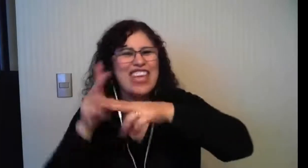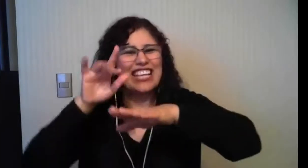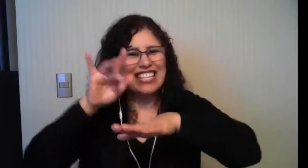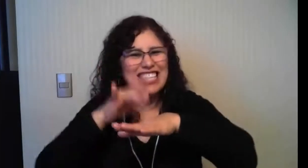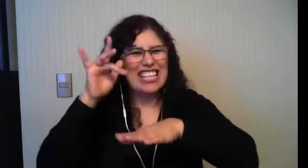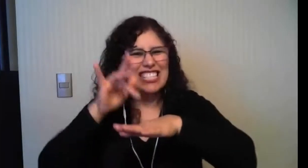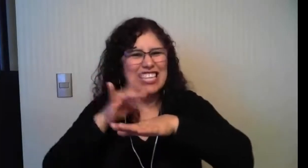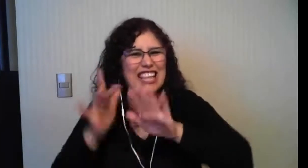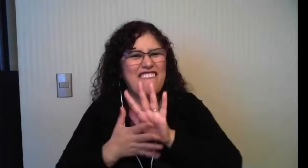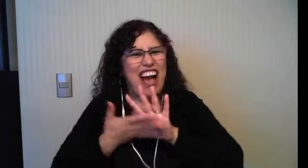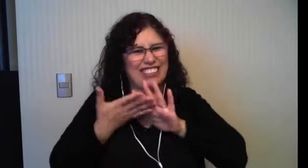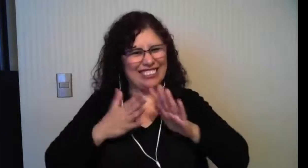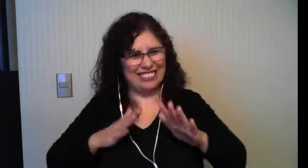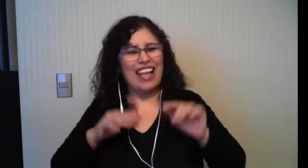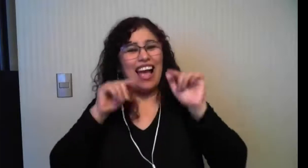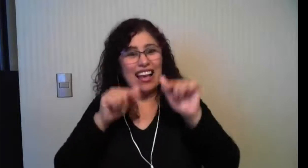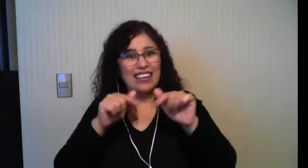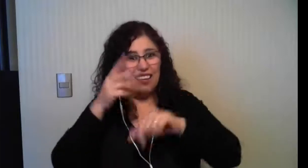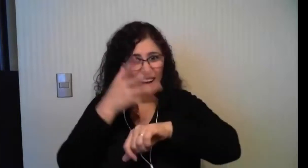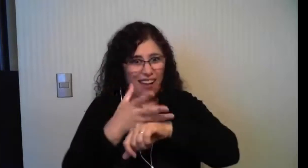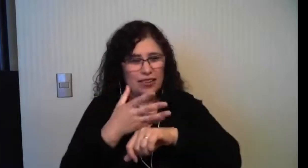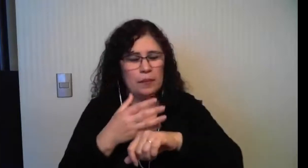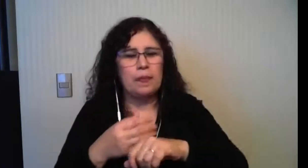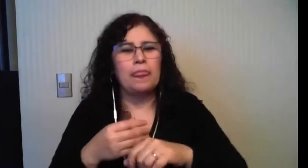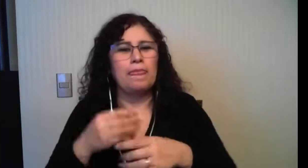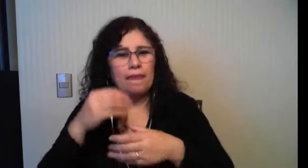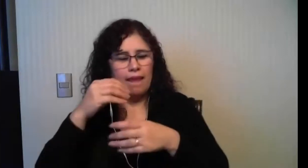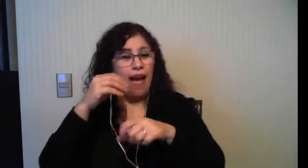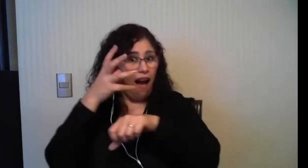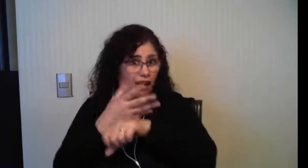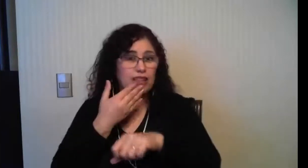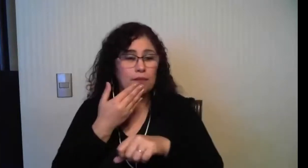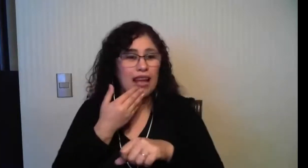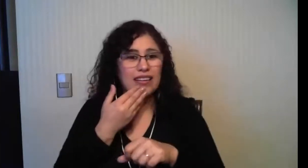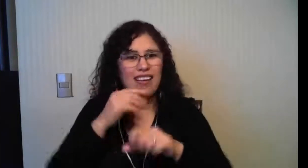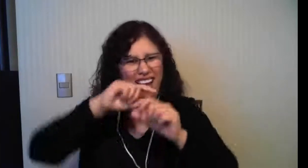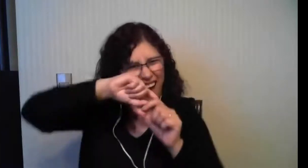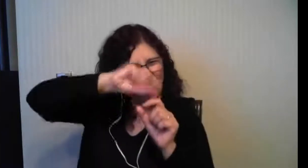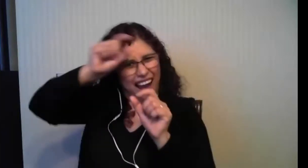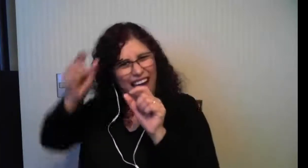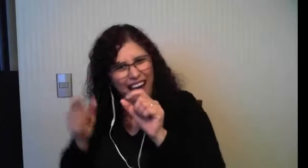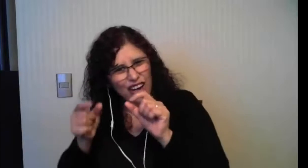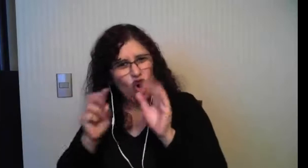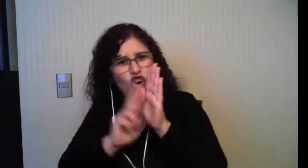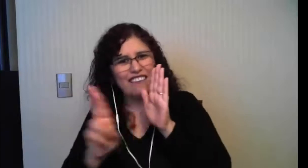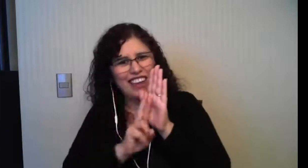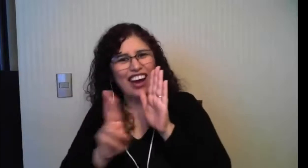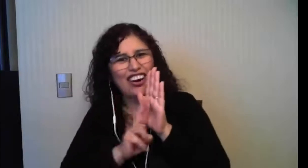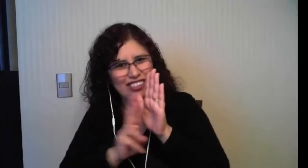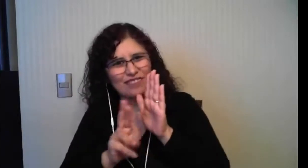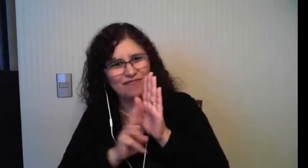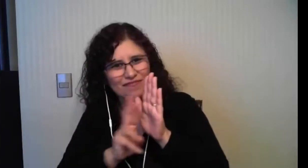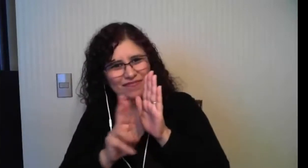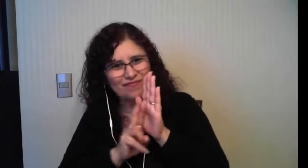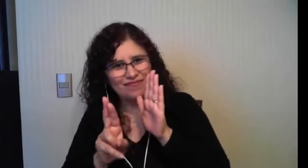espinal hay un sistema que se llama arco reflejo y que corrige el movimiento, ¿ya? Ya. Entonces, si bien el movimiento se